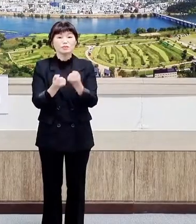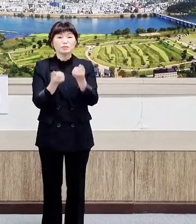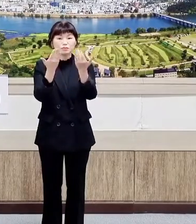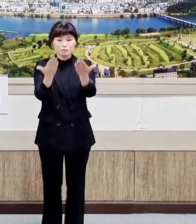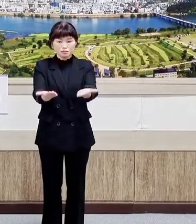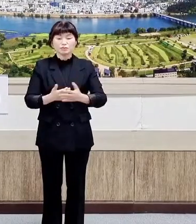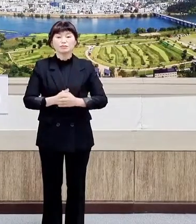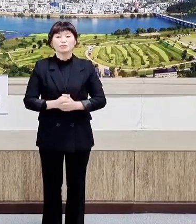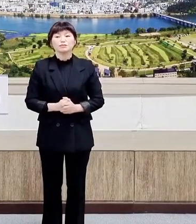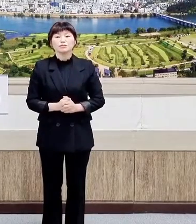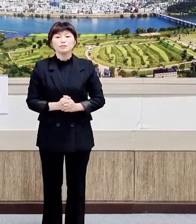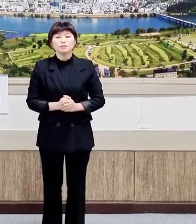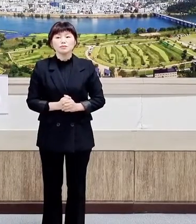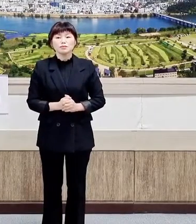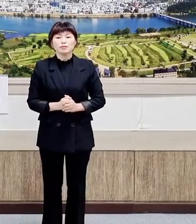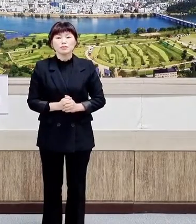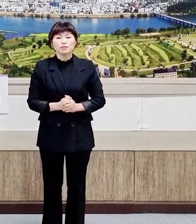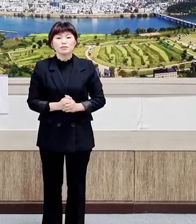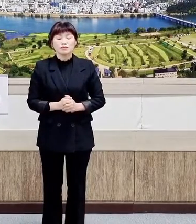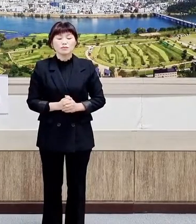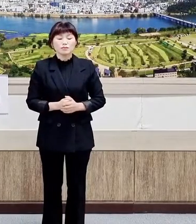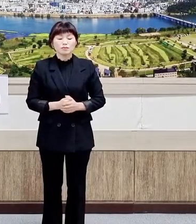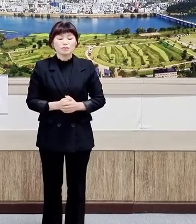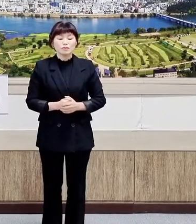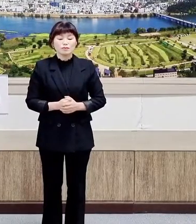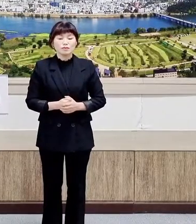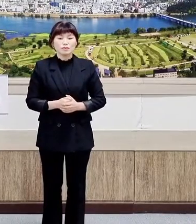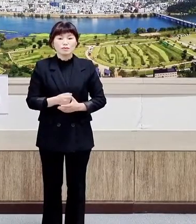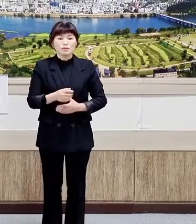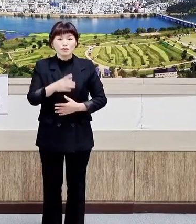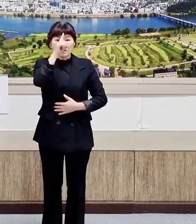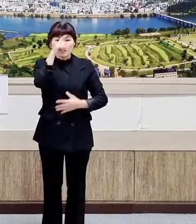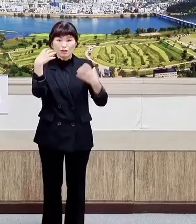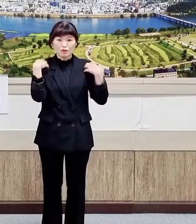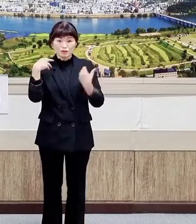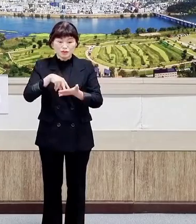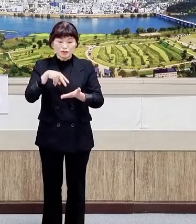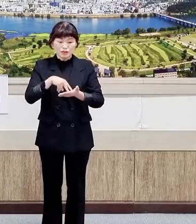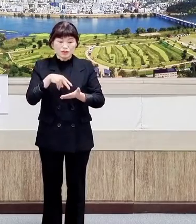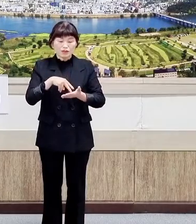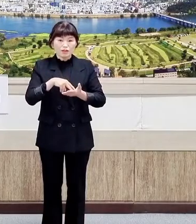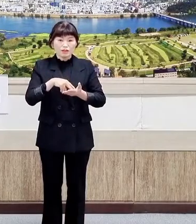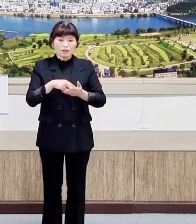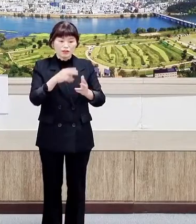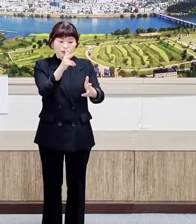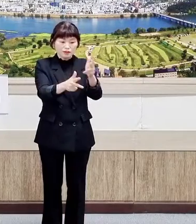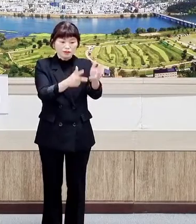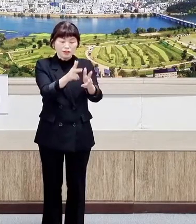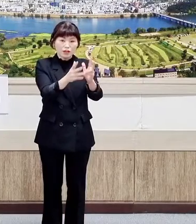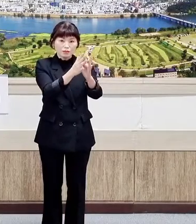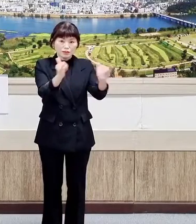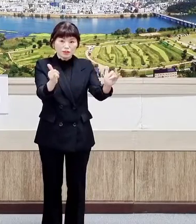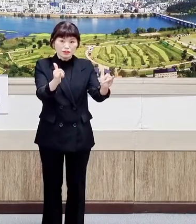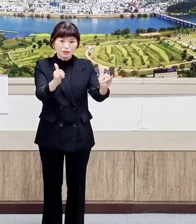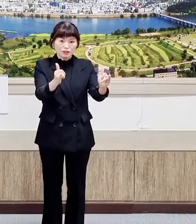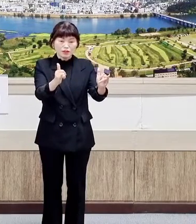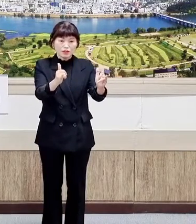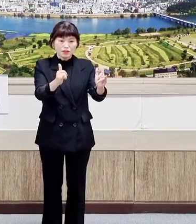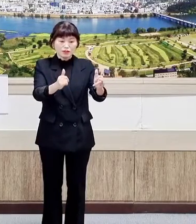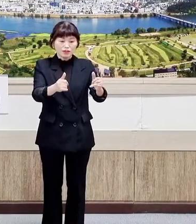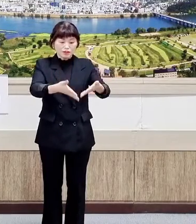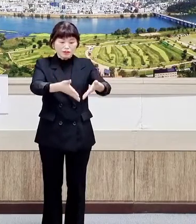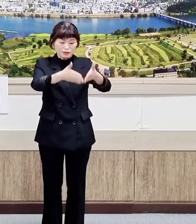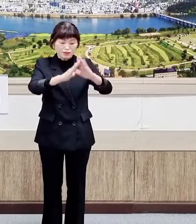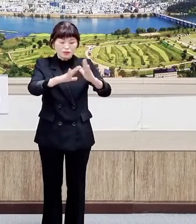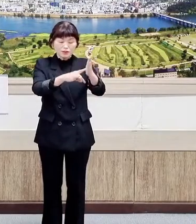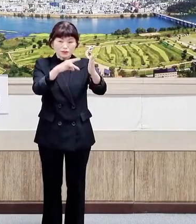시행자 대한토지신탁주에게 개발 부담금 부과 전약 17억